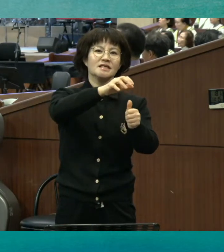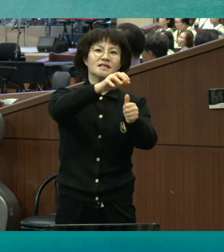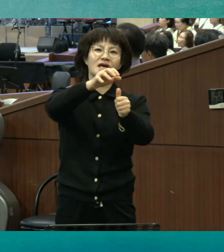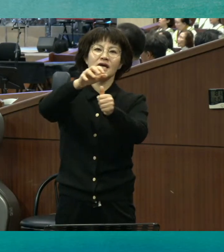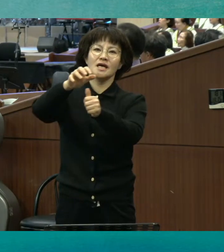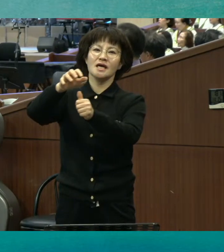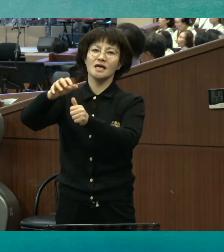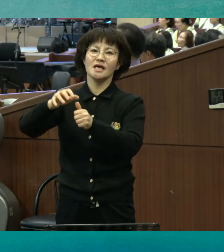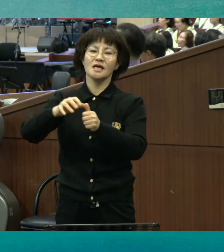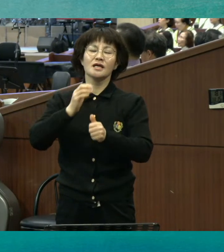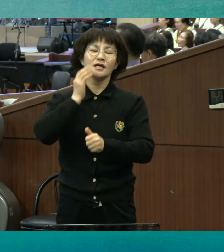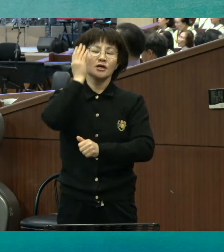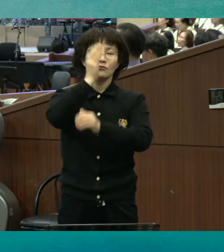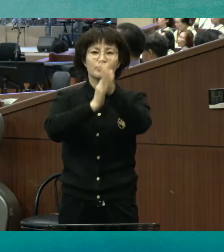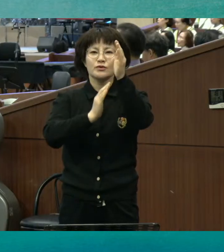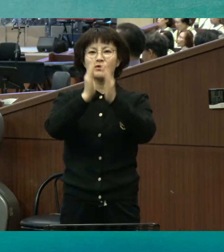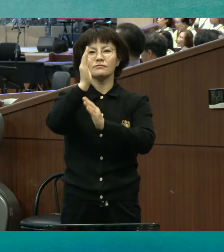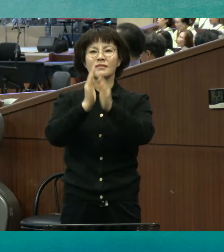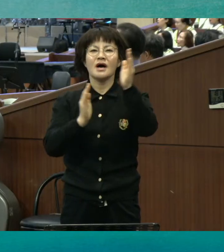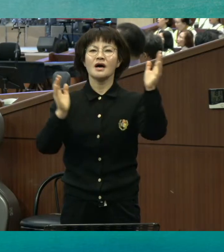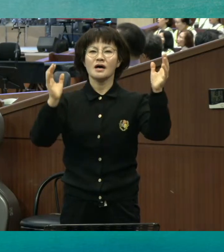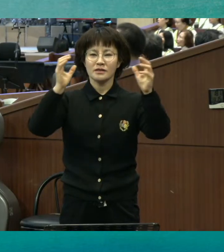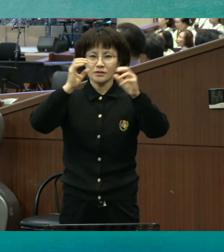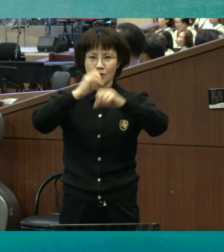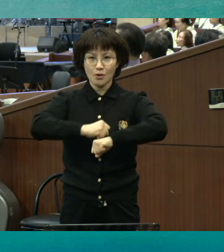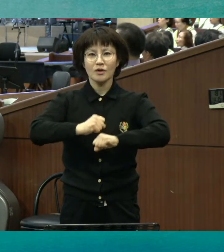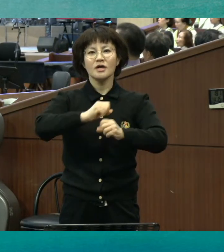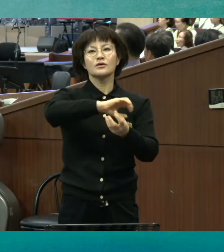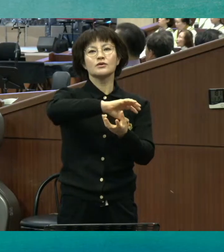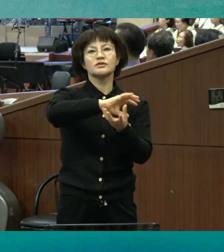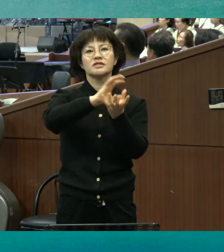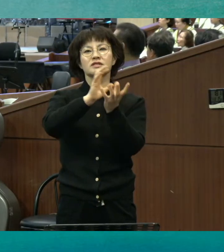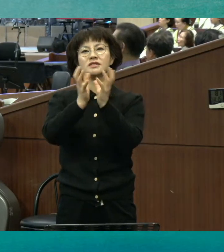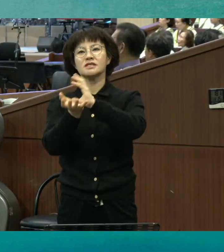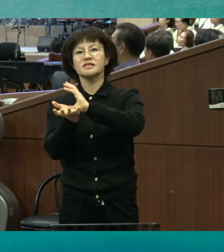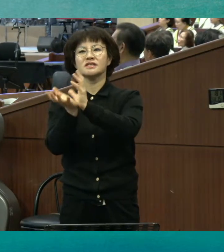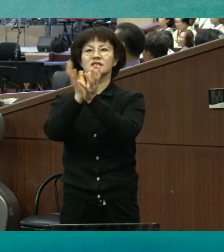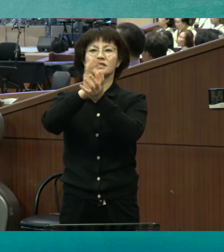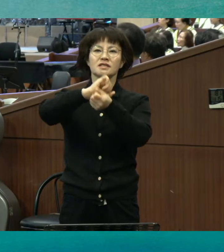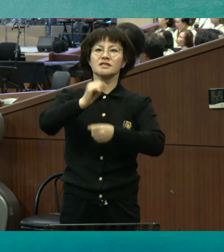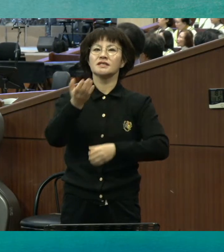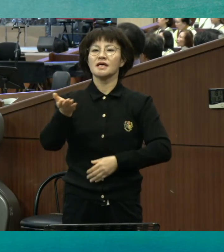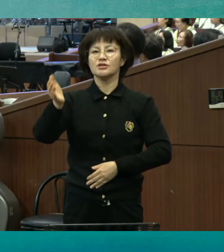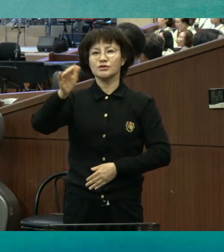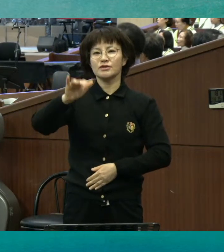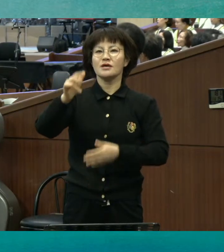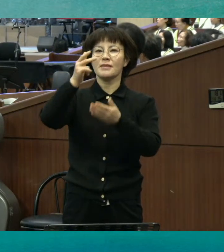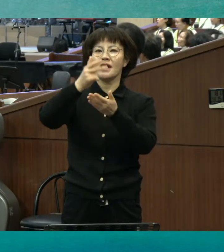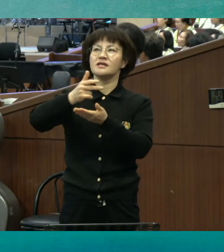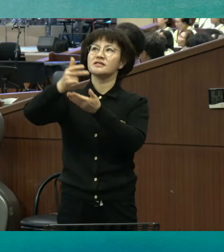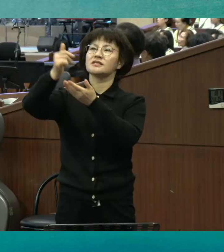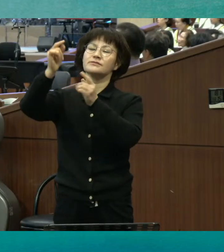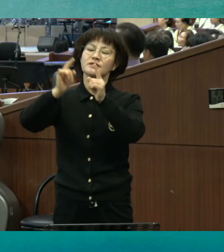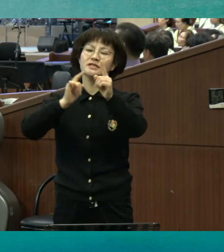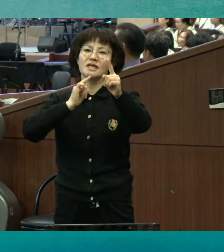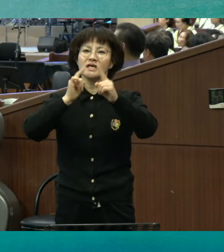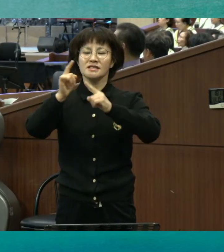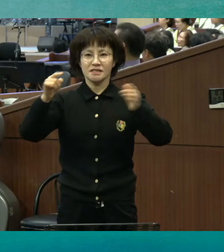돌보시네 그는 마르고 꽃은 시드나 주의